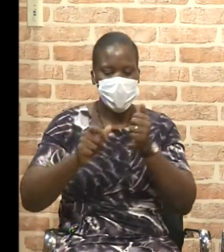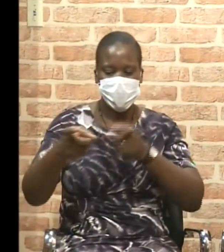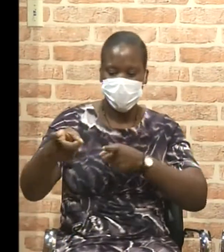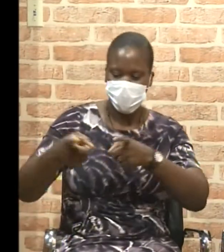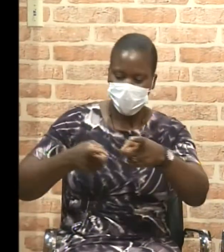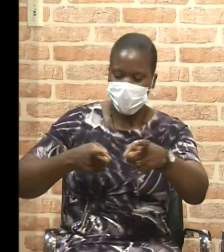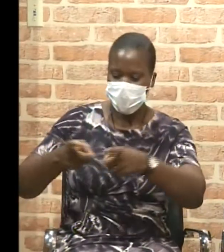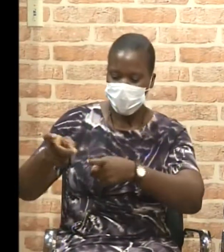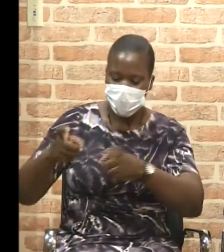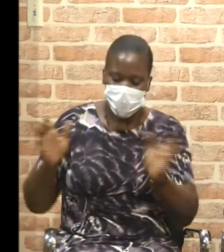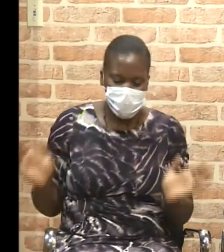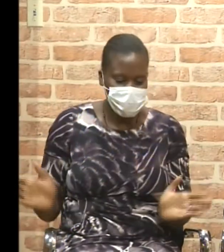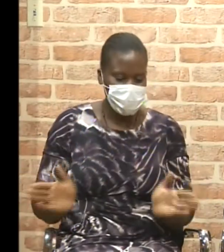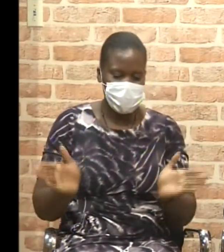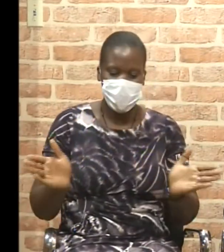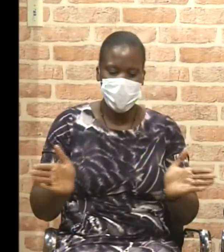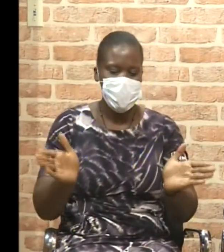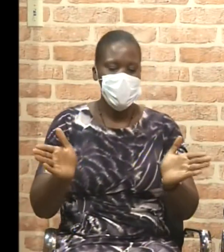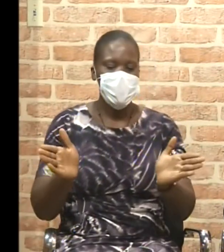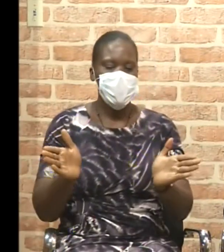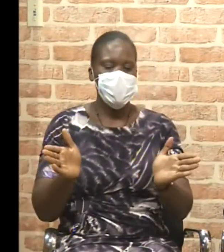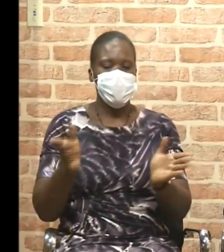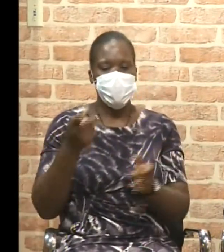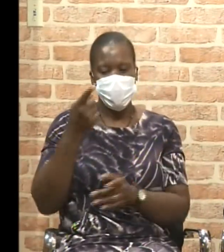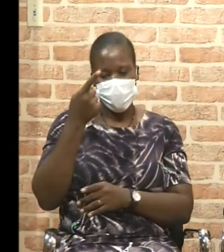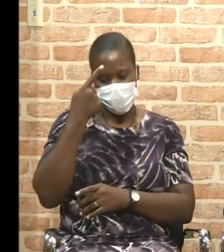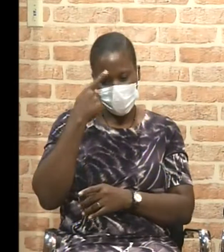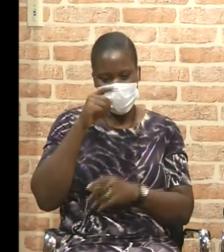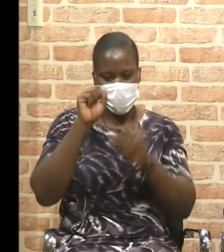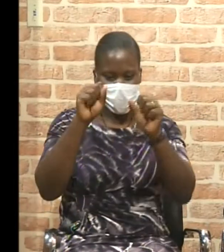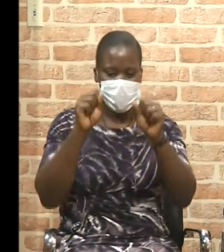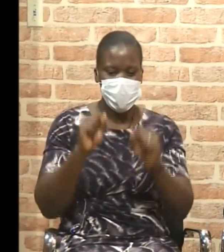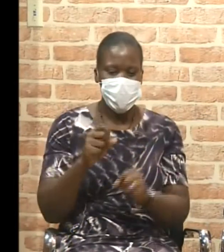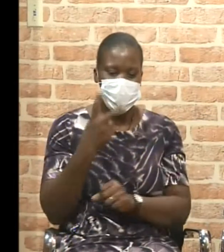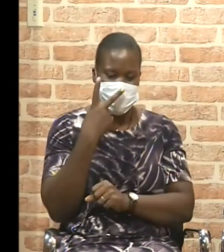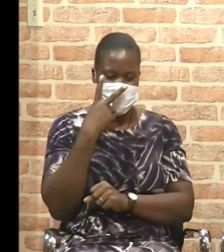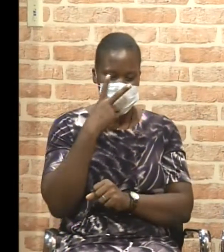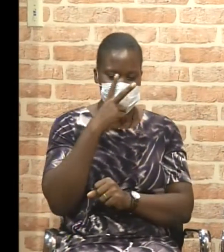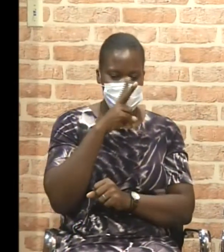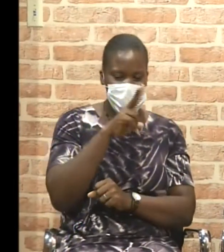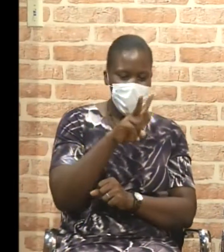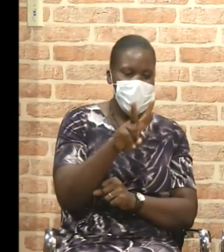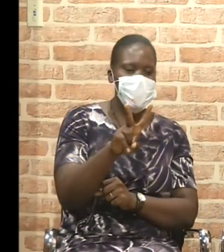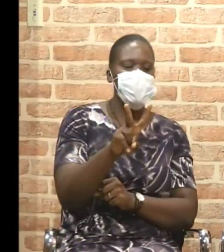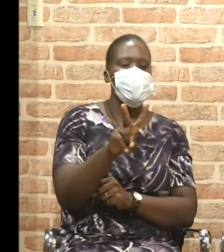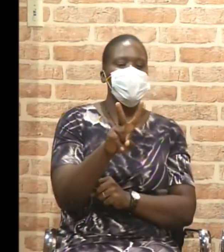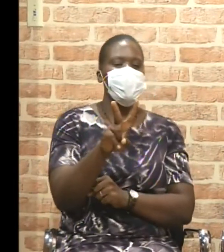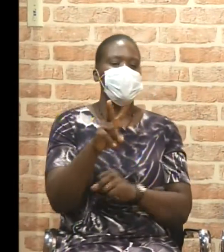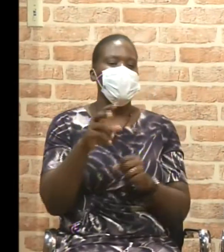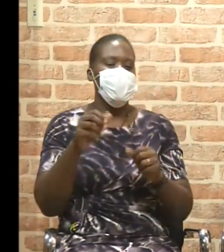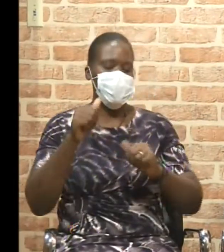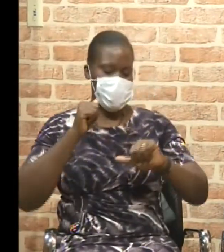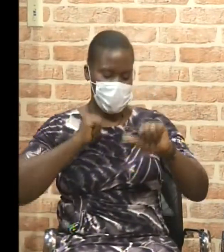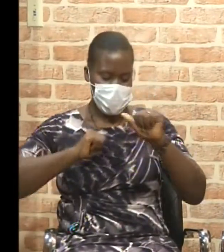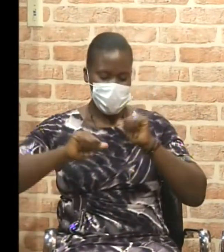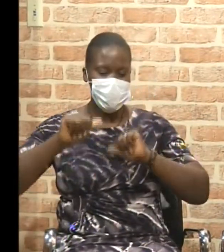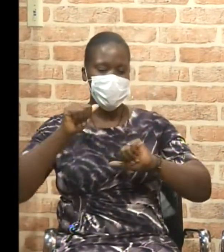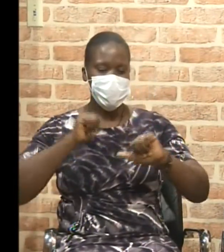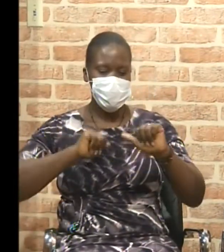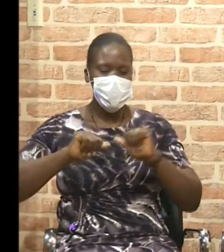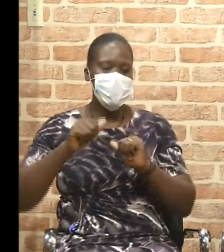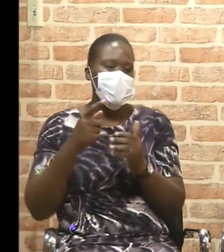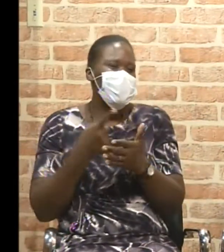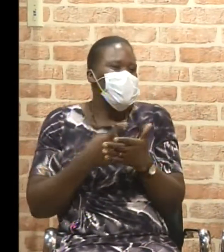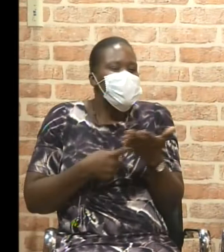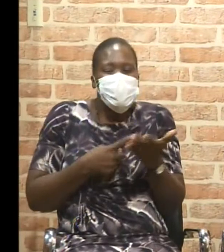chaque concentré, chaque secrétaire d'État, pour que nous soyons capables de garder justement le diagnostic là, en termes d'accessibilité qui s'accueille.